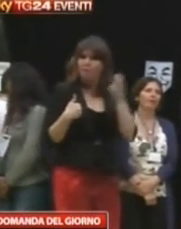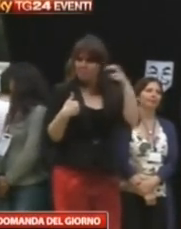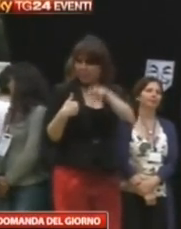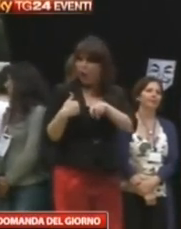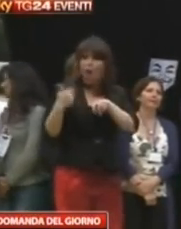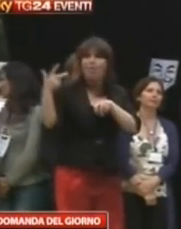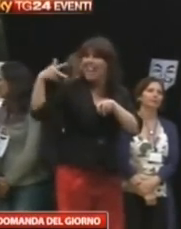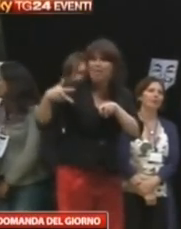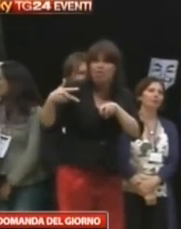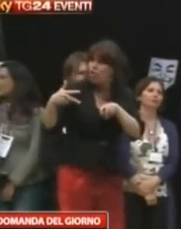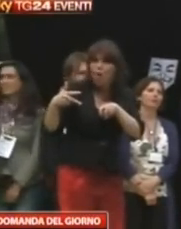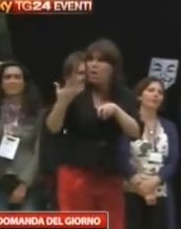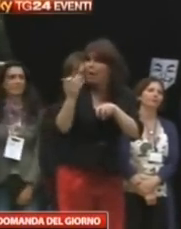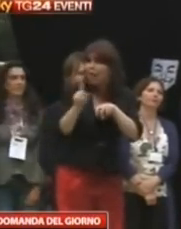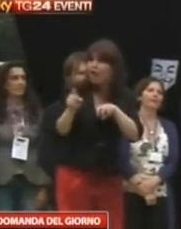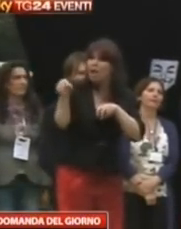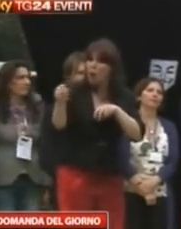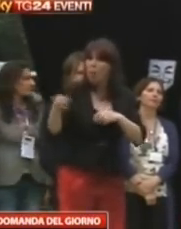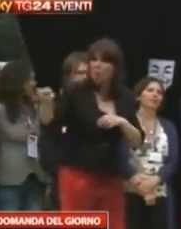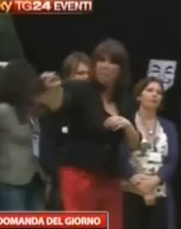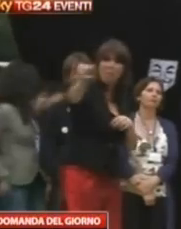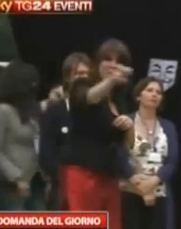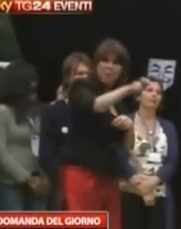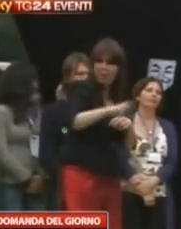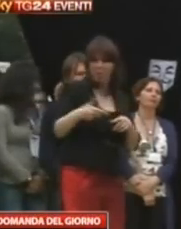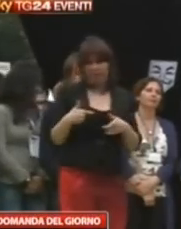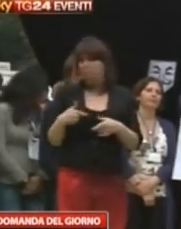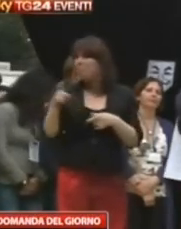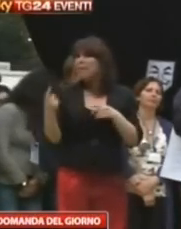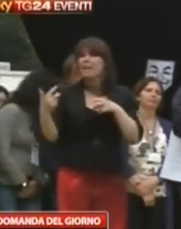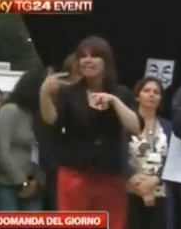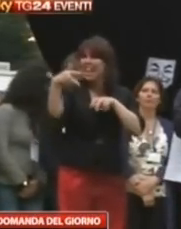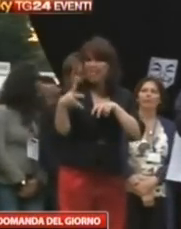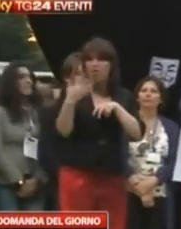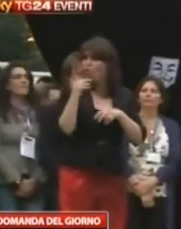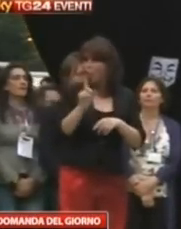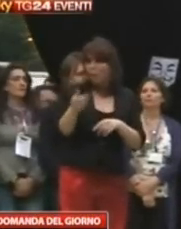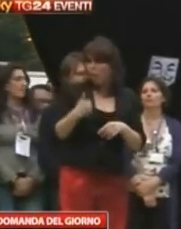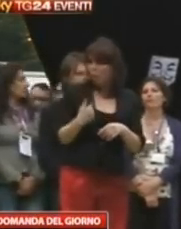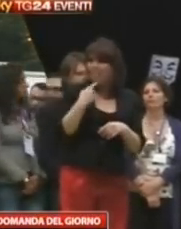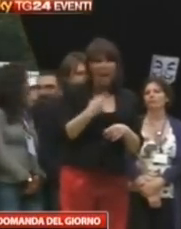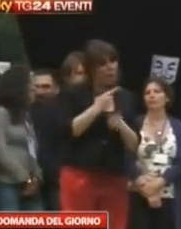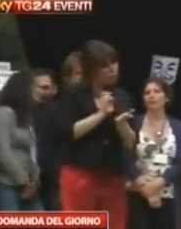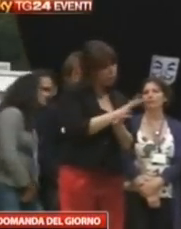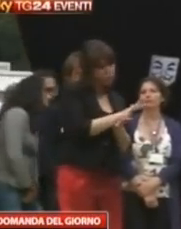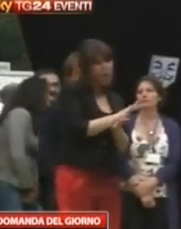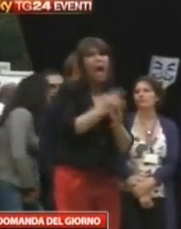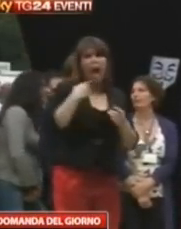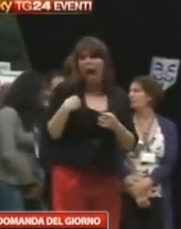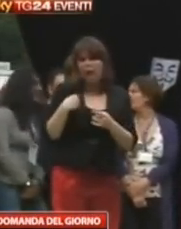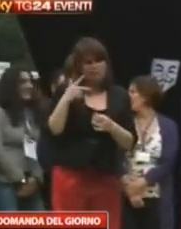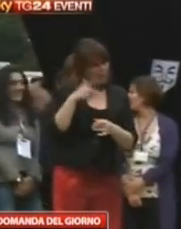la televisione in diretta, lui che saltella da una parte all'altra, non ha voluta lì la televisione in diretta, allora abbiamo messo il nostro